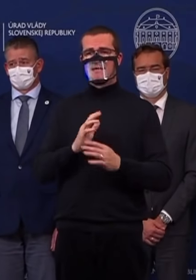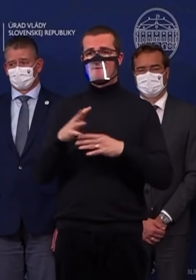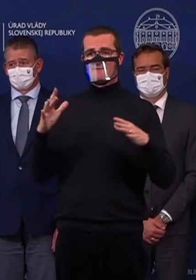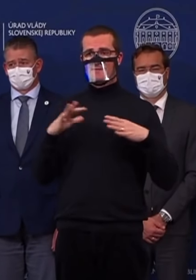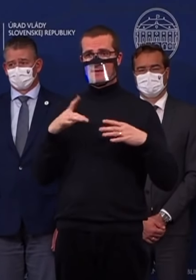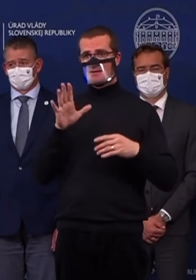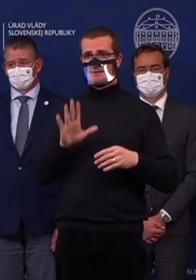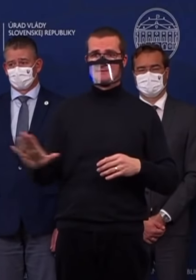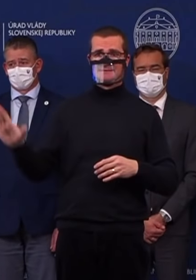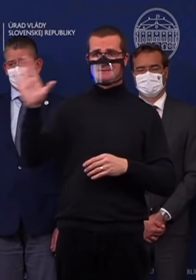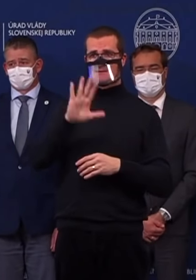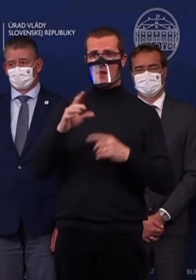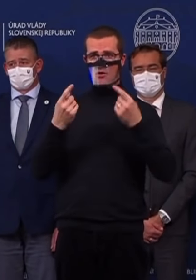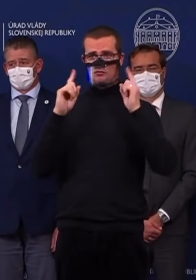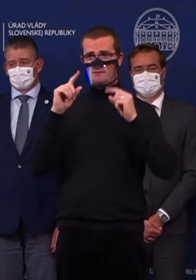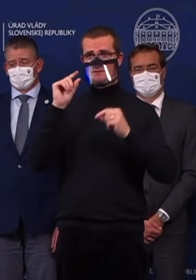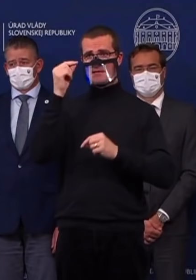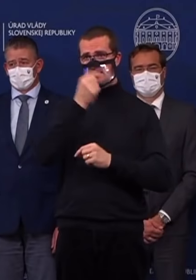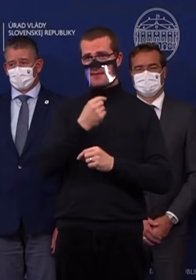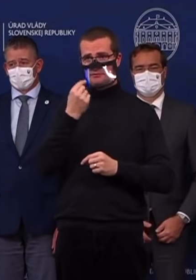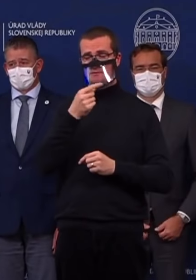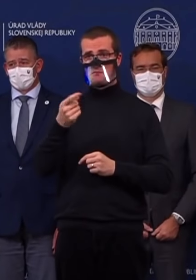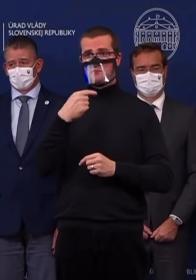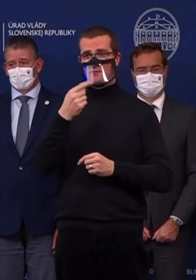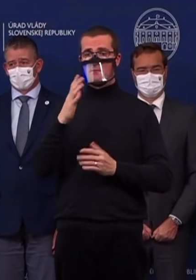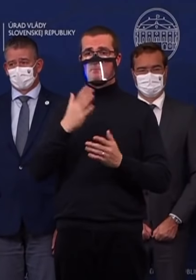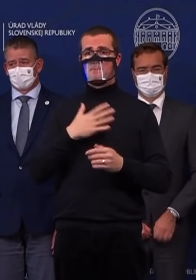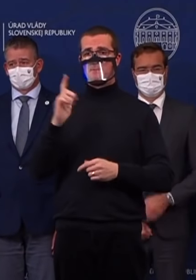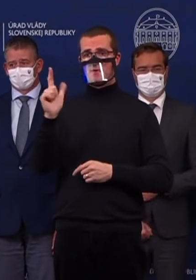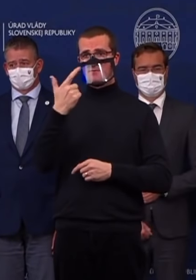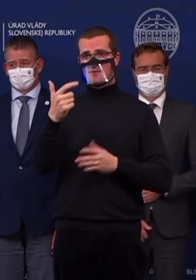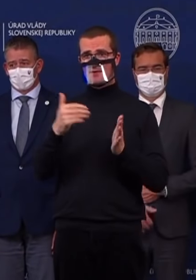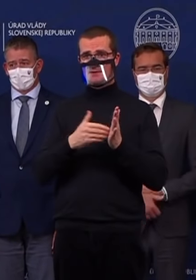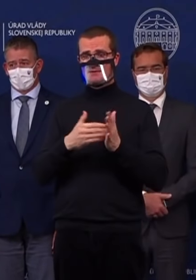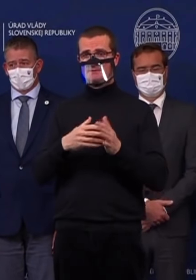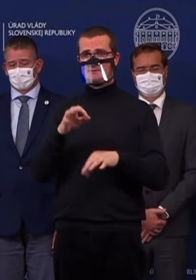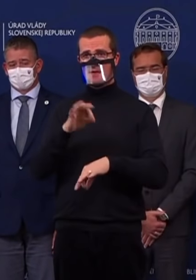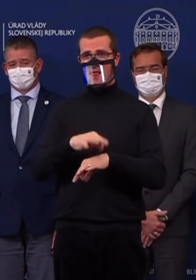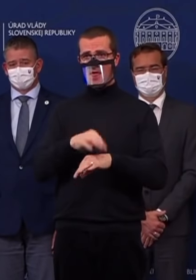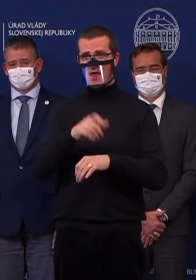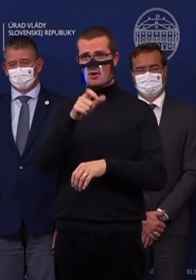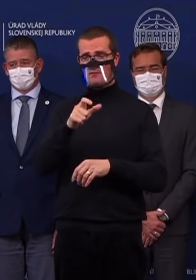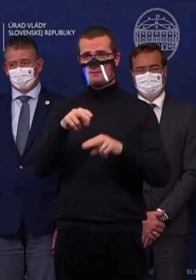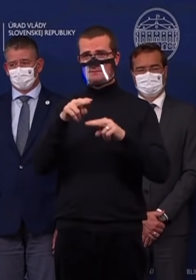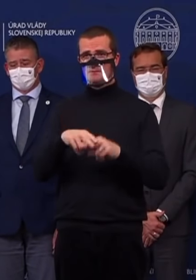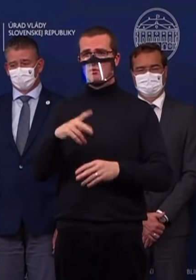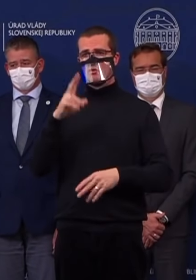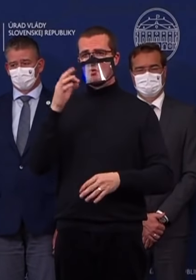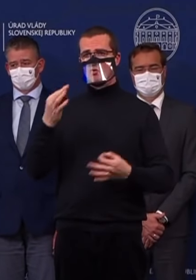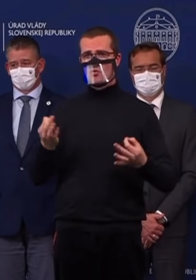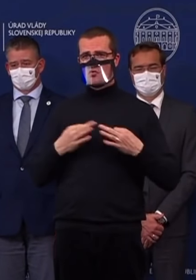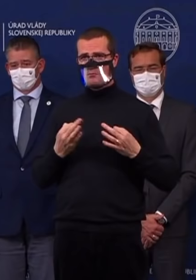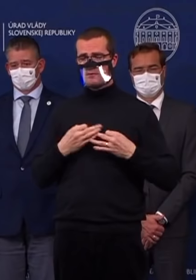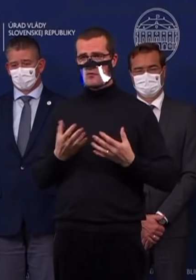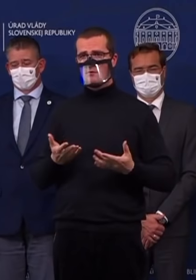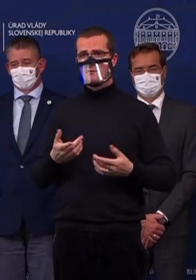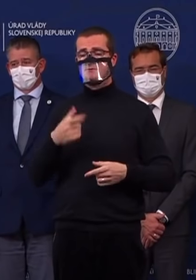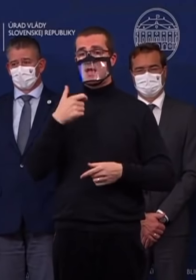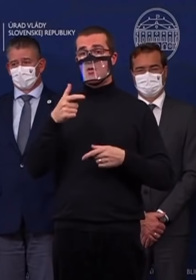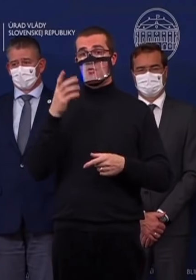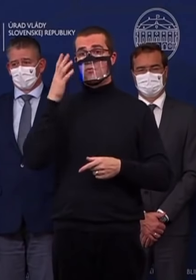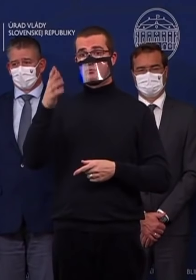bude celoslovenské, celoplošné testovanie s ohľadom na to, že ste povedali, že máme 12 000 zdravotníkov, potom ten zvyšok sú nejakí dobrovoľníci. Ako